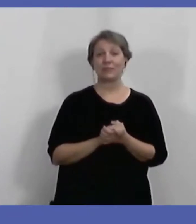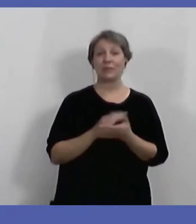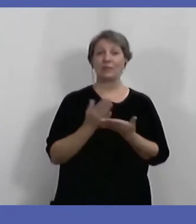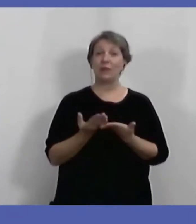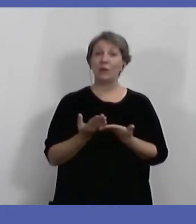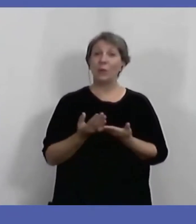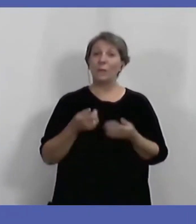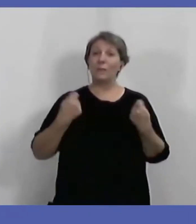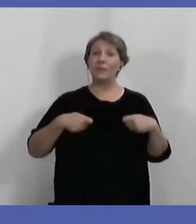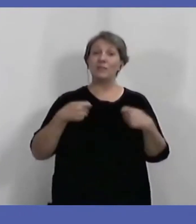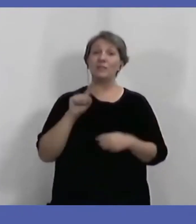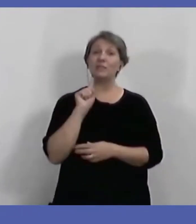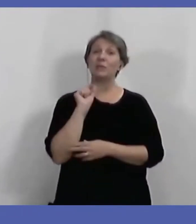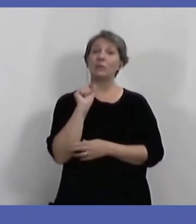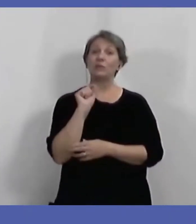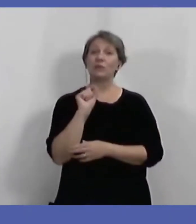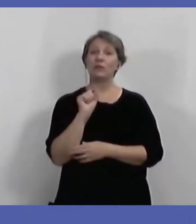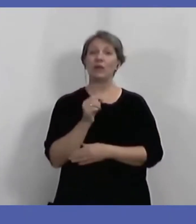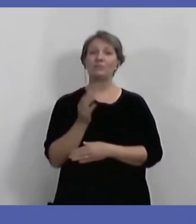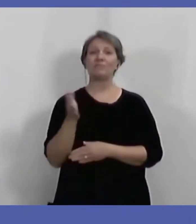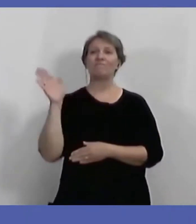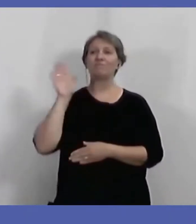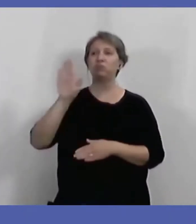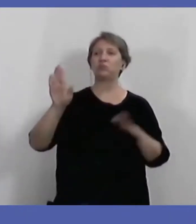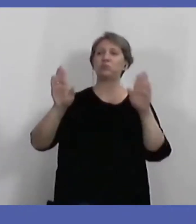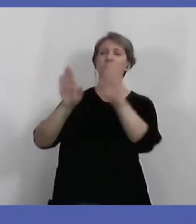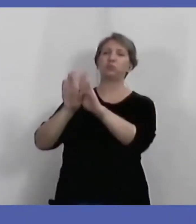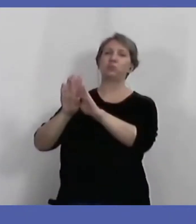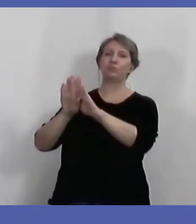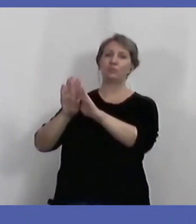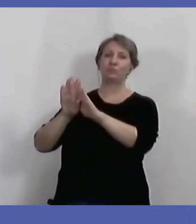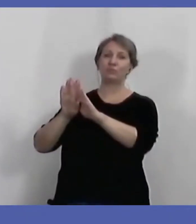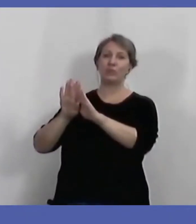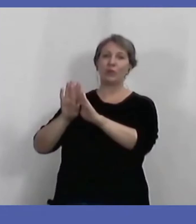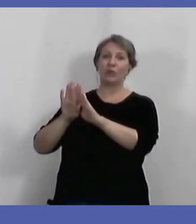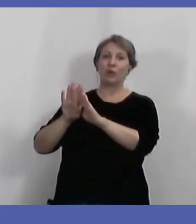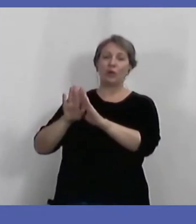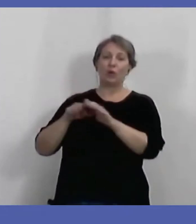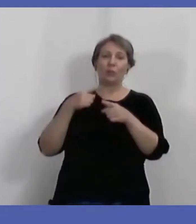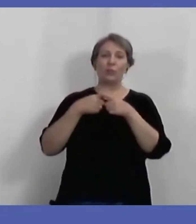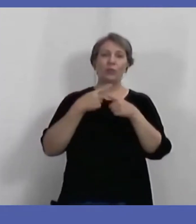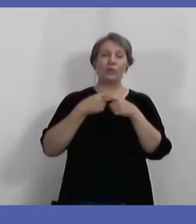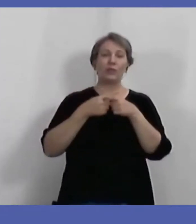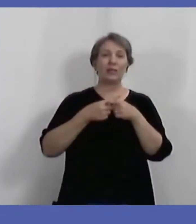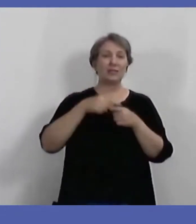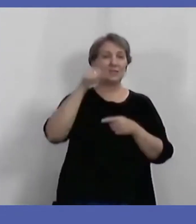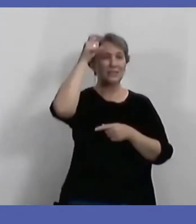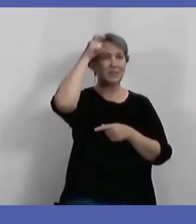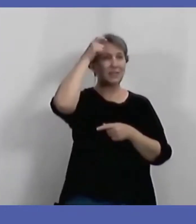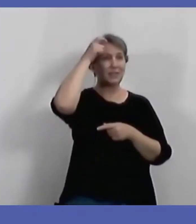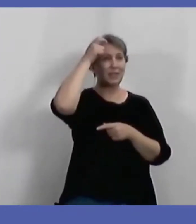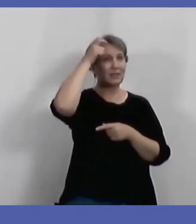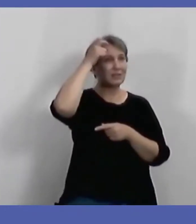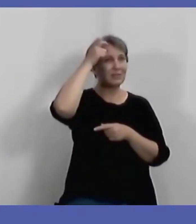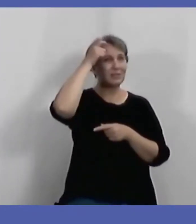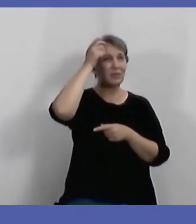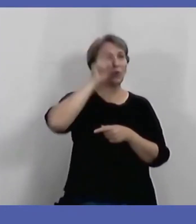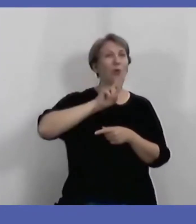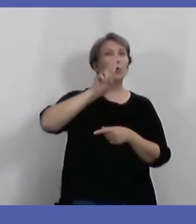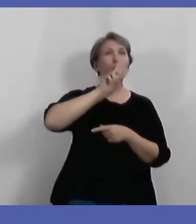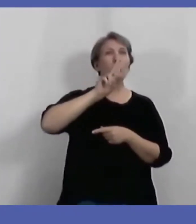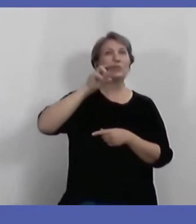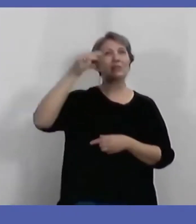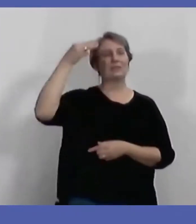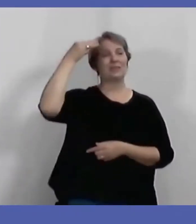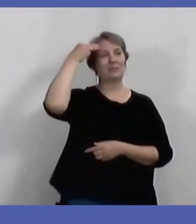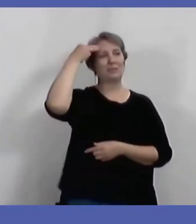para o inimigo. E onde ele atua principalmente? Na nossa mente. Essa cachola aqui, ó. Na nossa